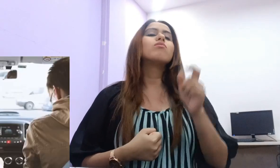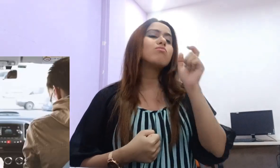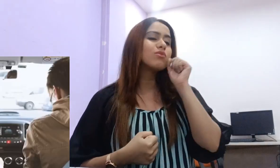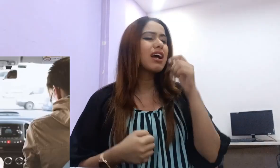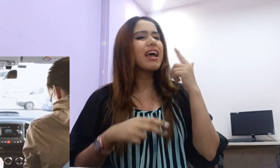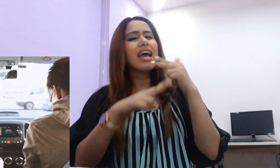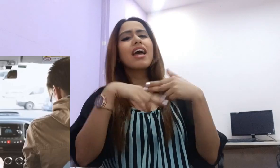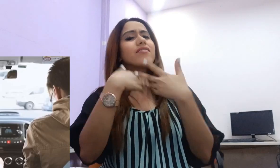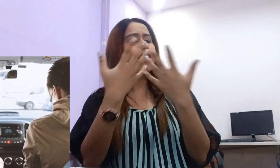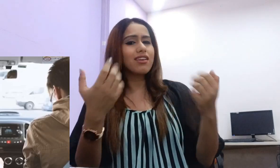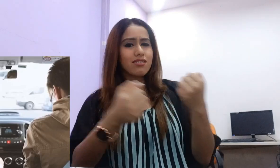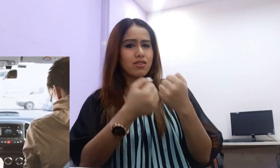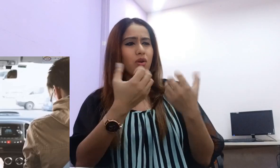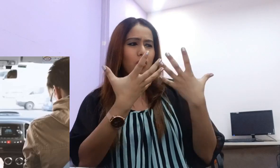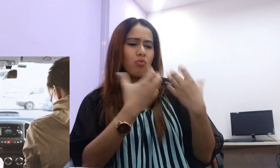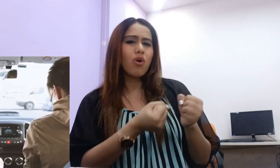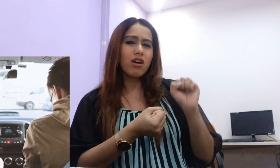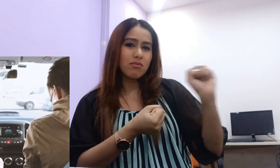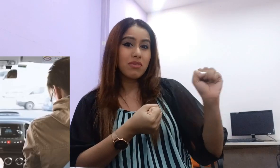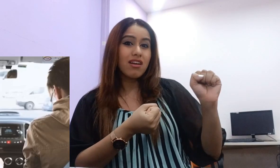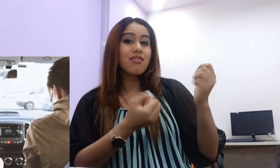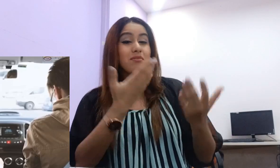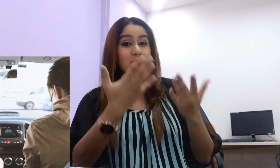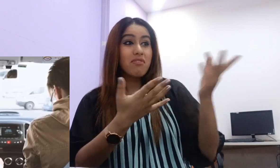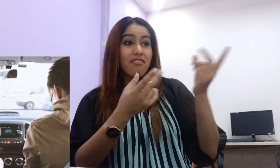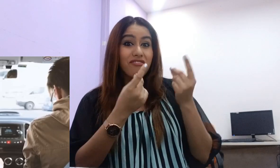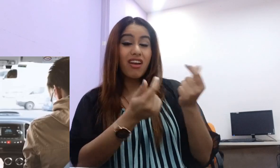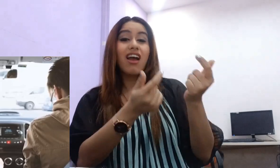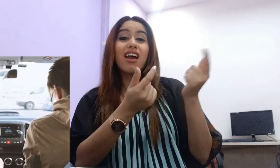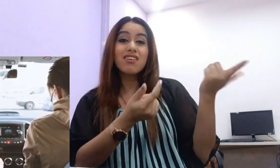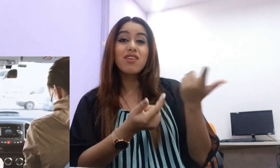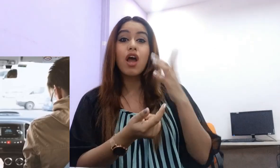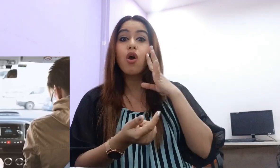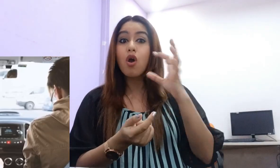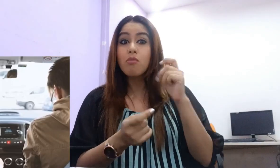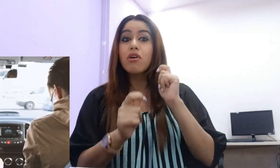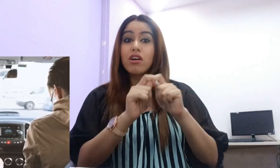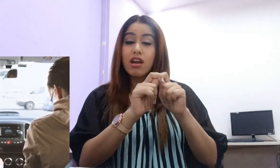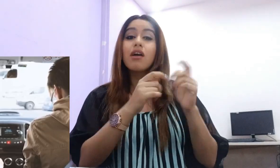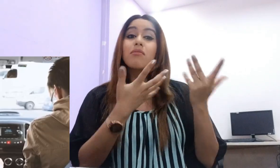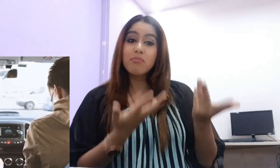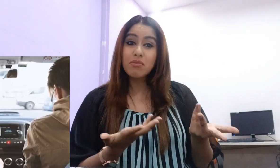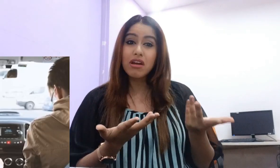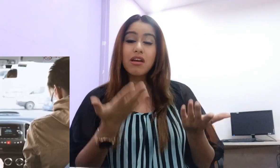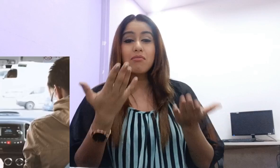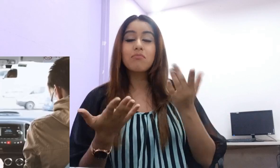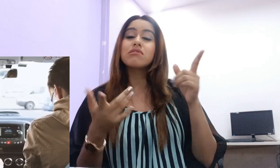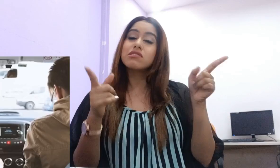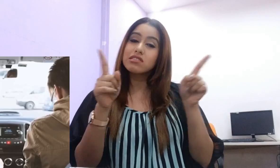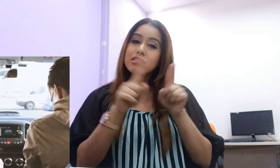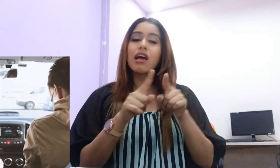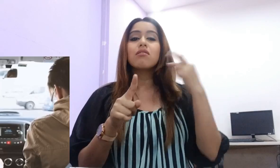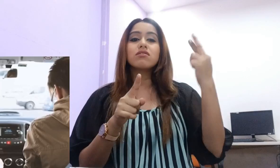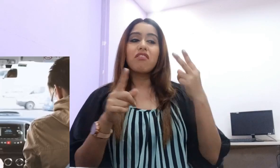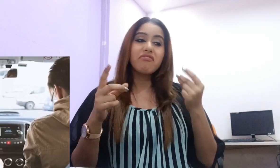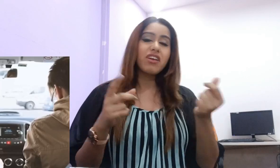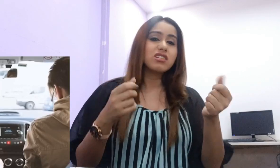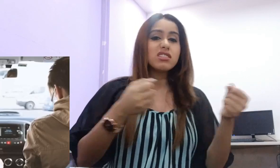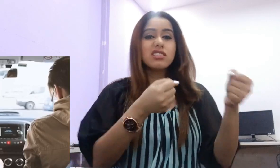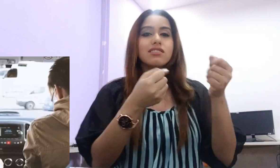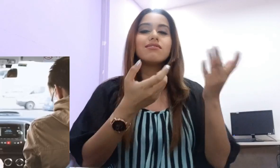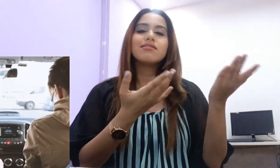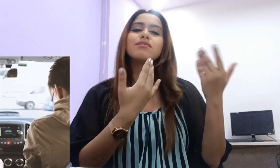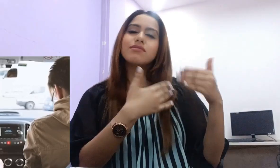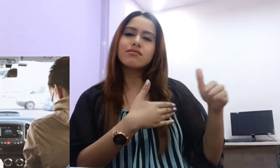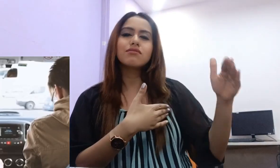रहा नहीं। इन्होंने पूछा कि आप हर गाड़ी को जाने दे रहे हो, ओवरटेक करने दे रहे हो, क्यों? तो उन्होंने कहा कि सर जी, जो भी गाड़ी वाला आगे जाना चाह रहा है, हो सकता है वो हमसे